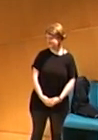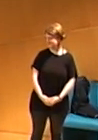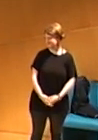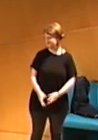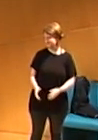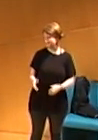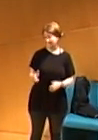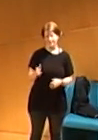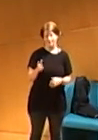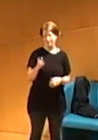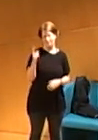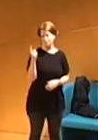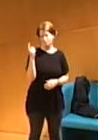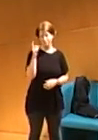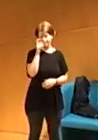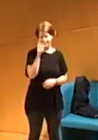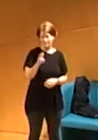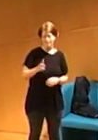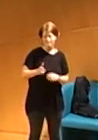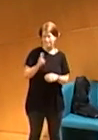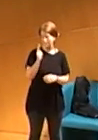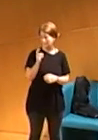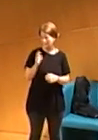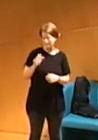C'est toujours difficile de commencer.